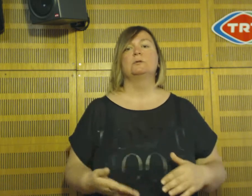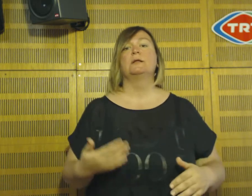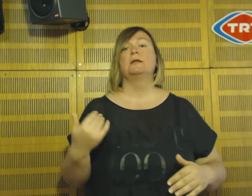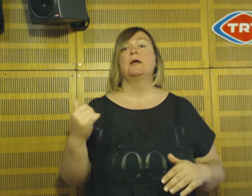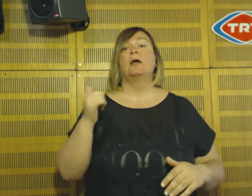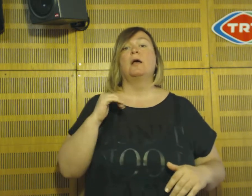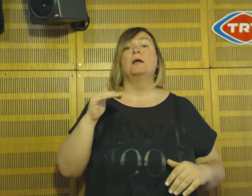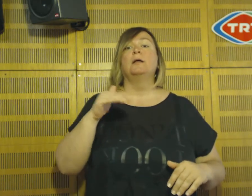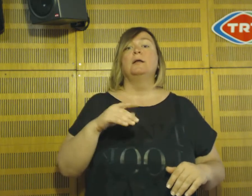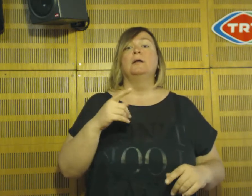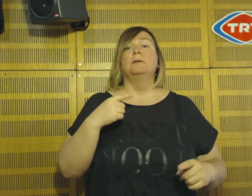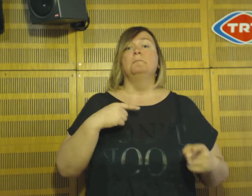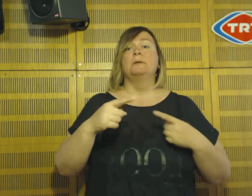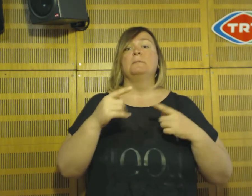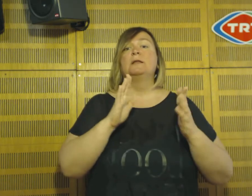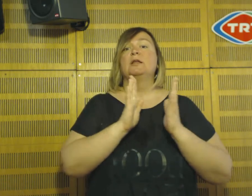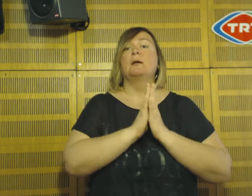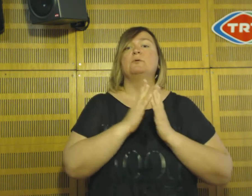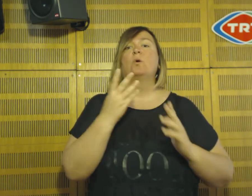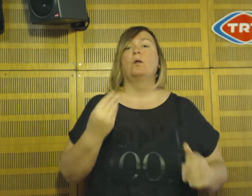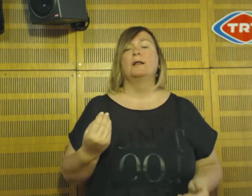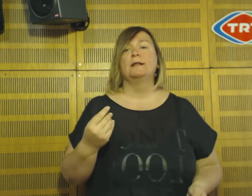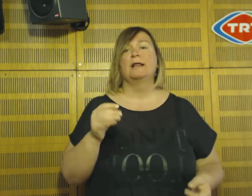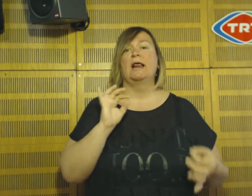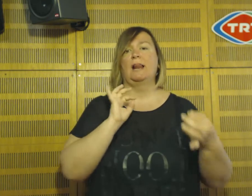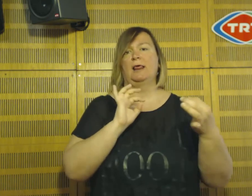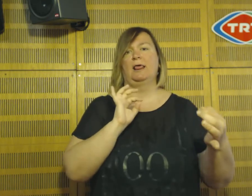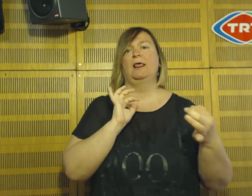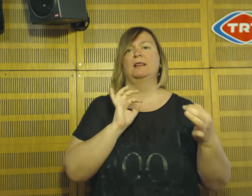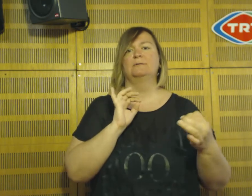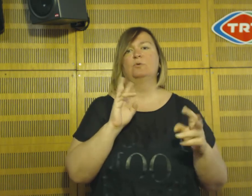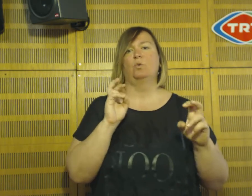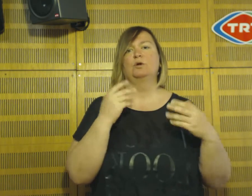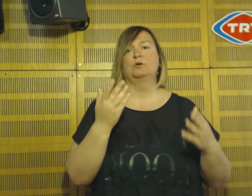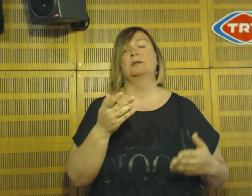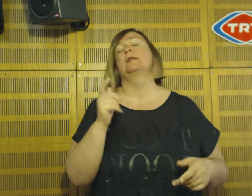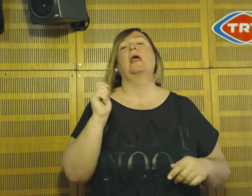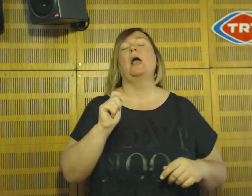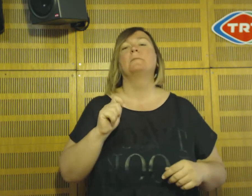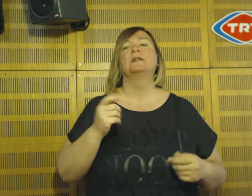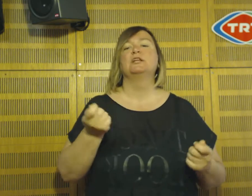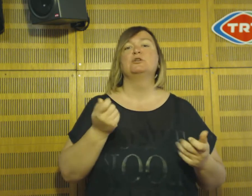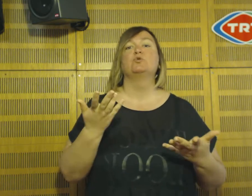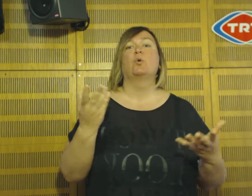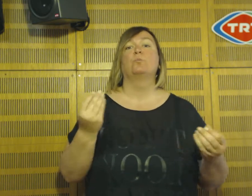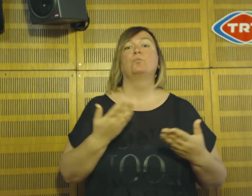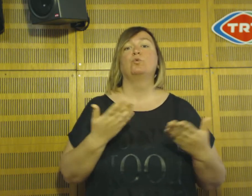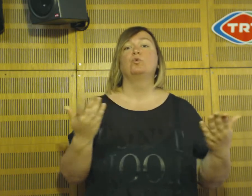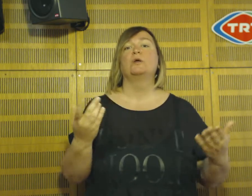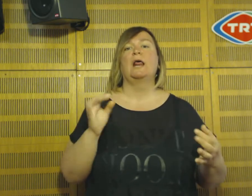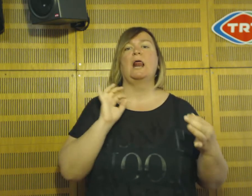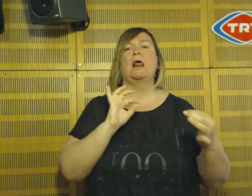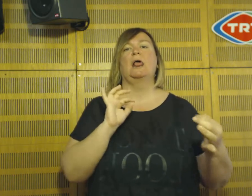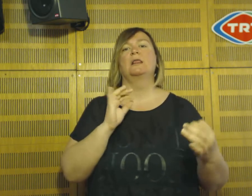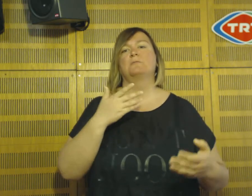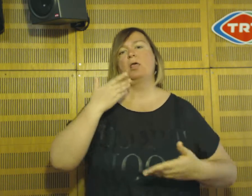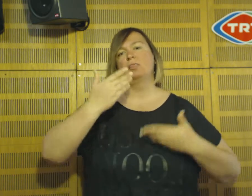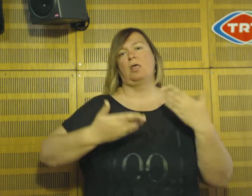Arkasından birbiriyle yapışık olarak iletişim konusu giriyor. Çünkü yaptıkları işin çok büyük bir kısmı iletişim ve anlatma. Evet.